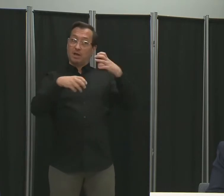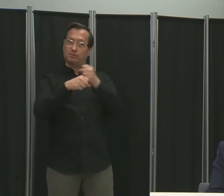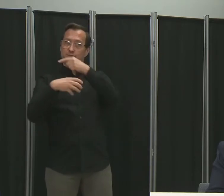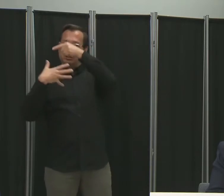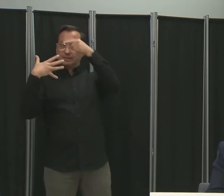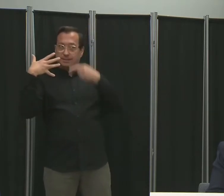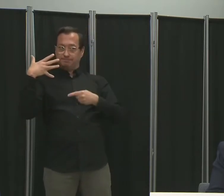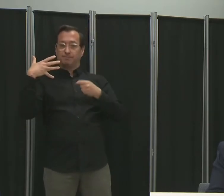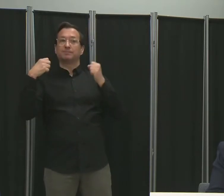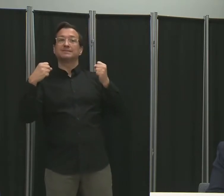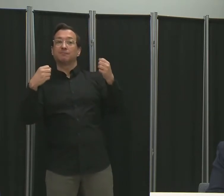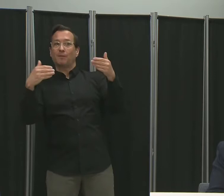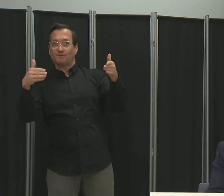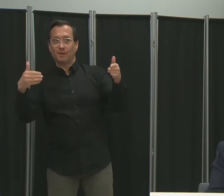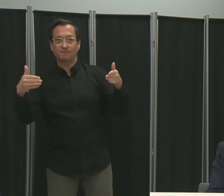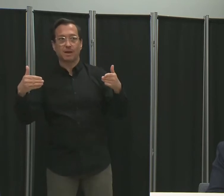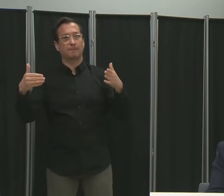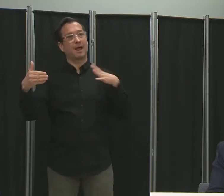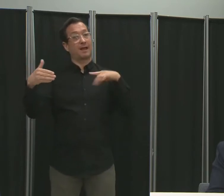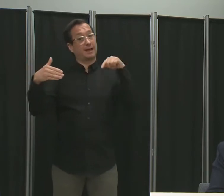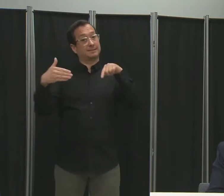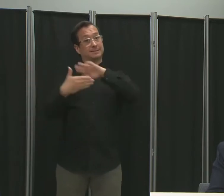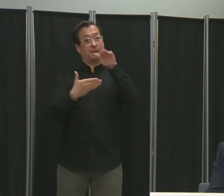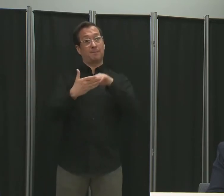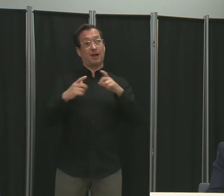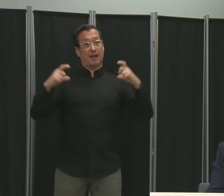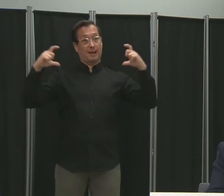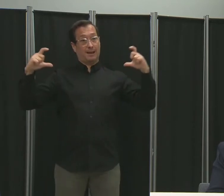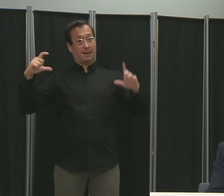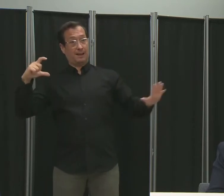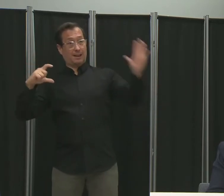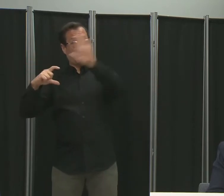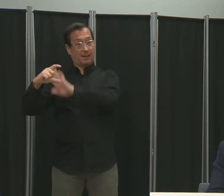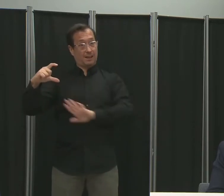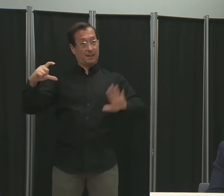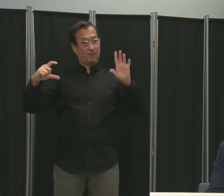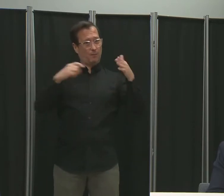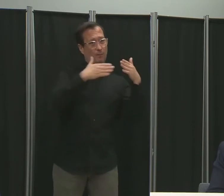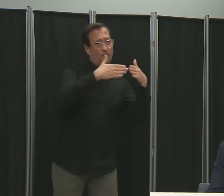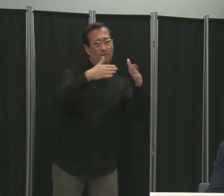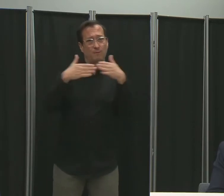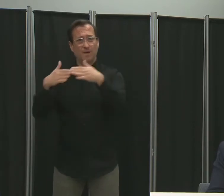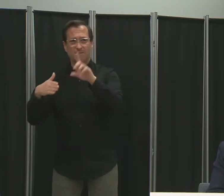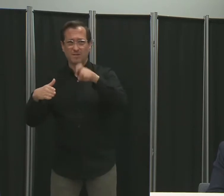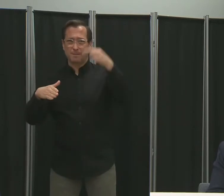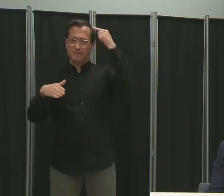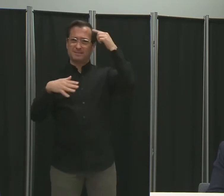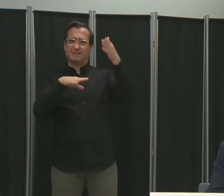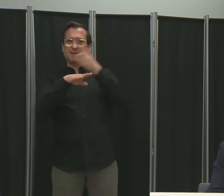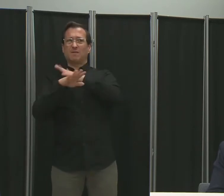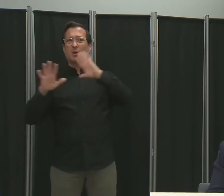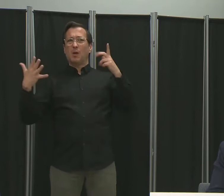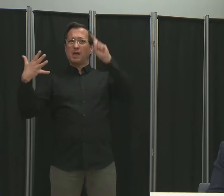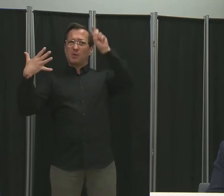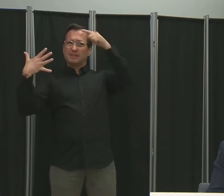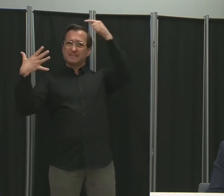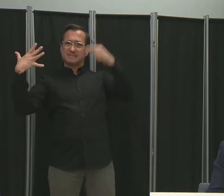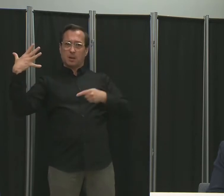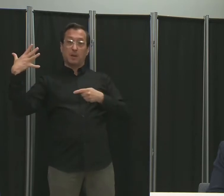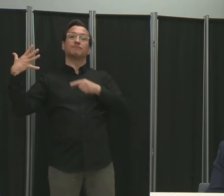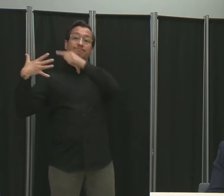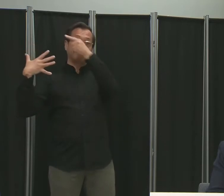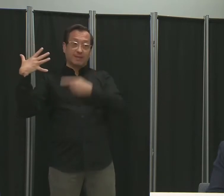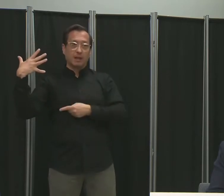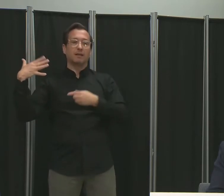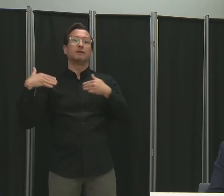pensez à vider confinement ou une réouverture de différents secteurs la situation épidémiologique aujourd'hui près de